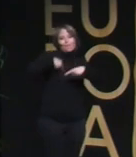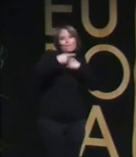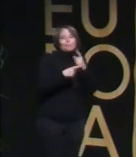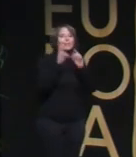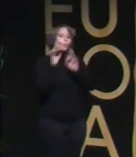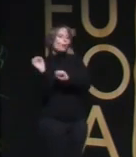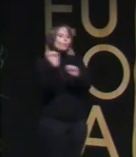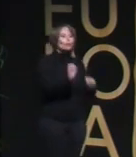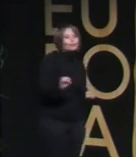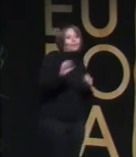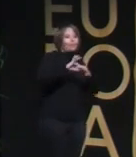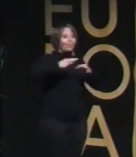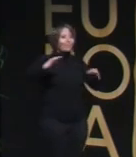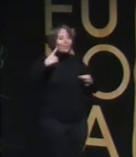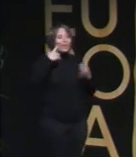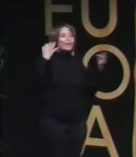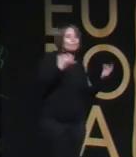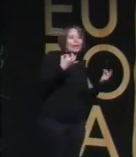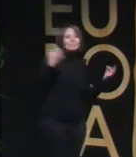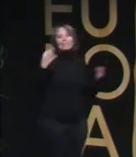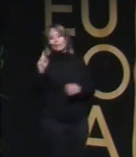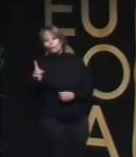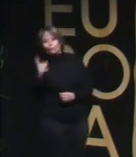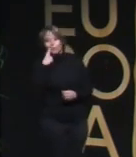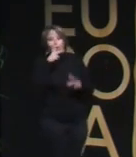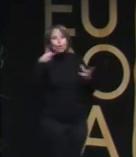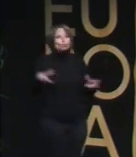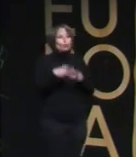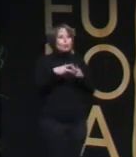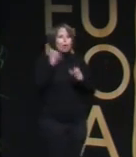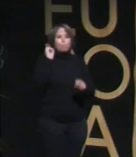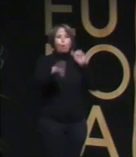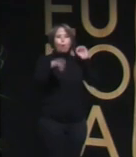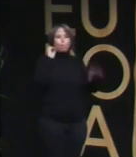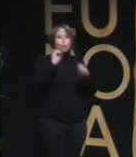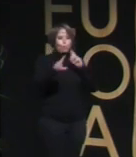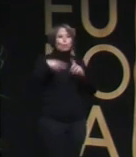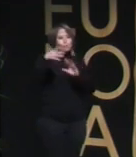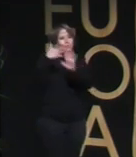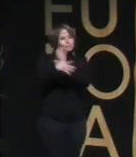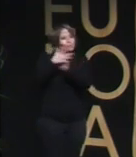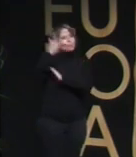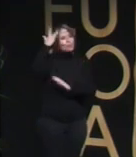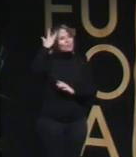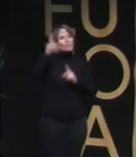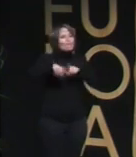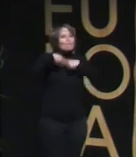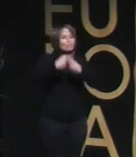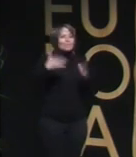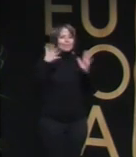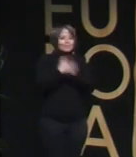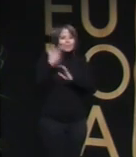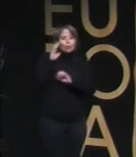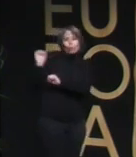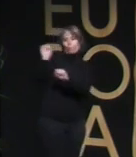de esa permeabilidad, ¿no? ¿Qué pasa y qué no pasa? La sociedad bombardea. Luego hablaremos un poquito de eso de la adolescencia. Y la familia es la que tiene que hacer ese paraguas, las